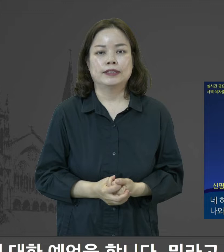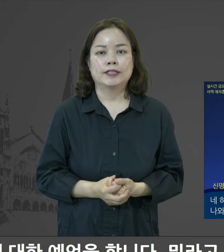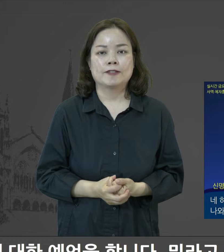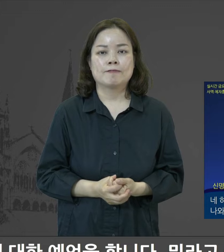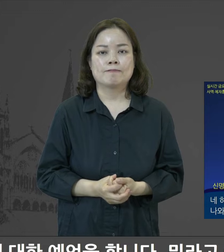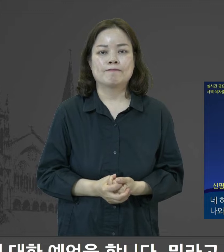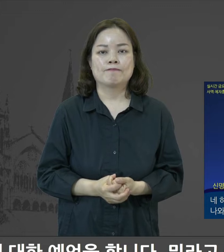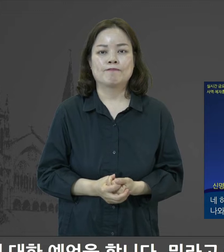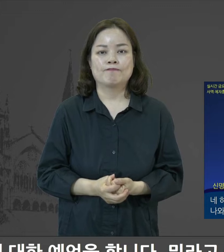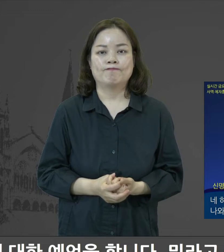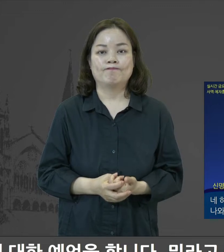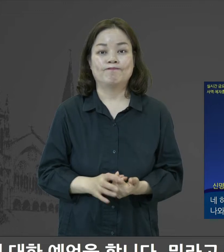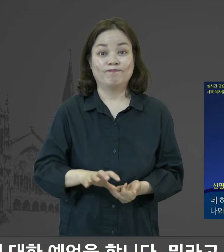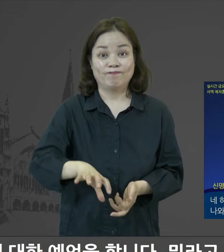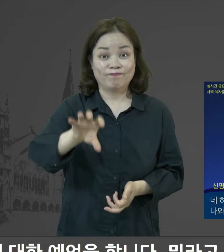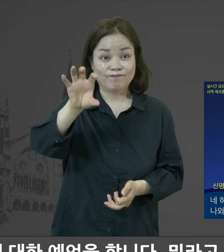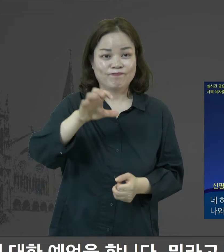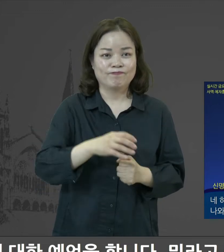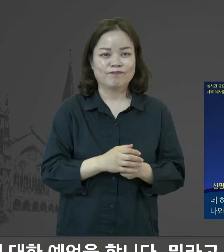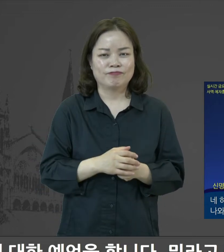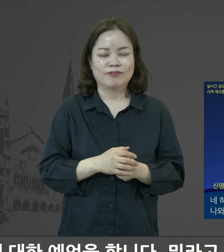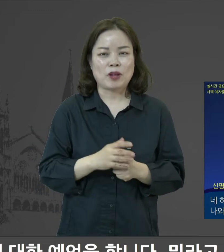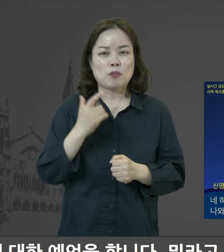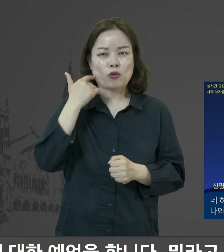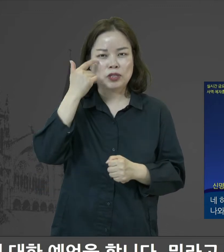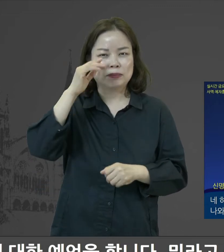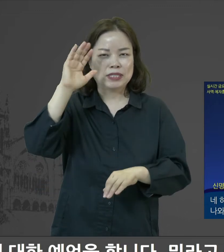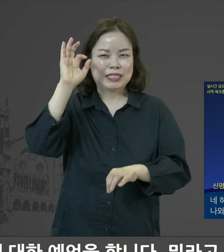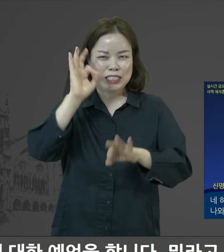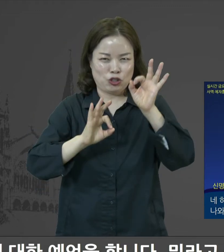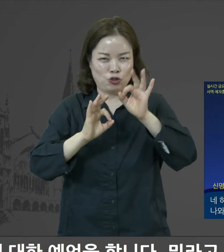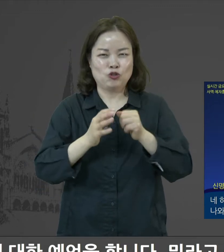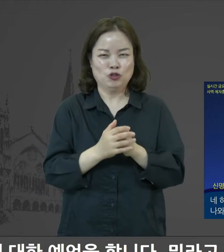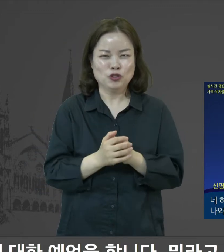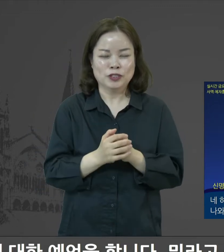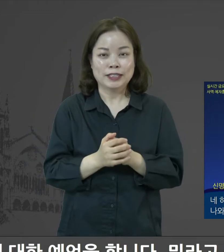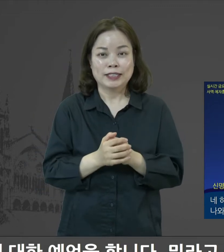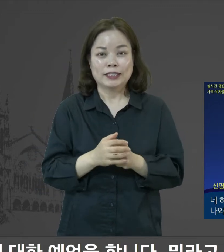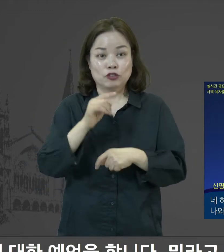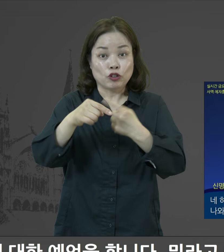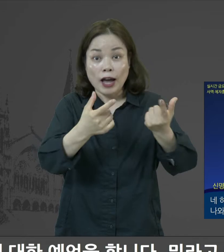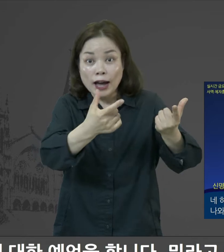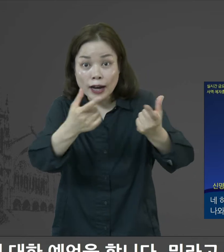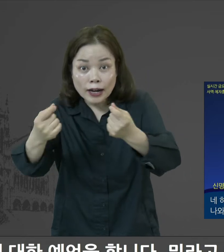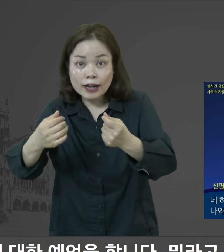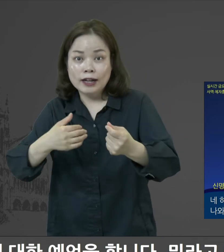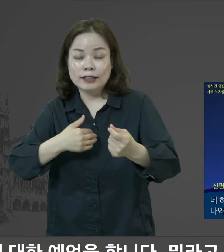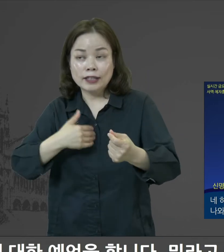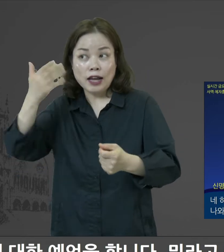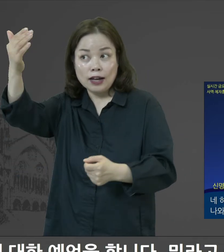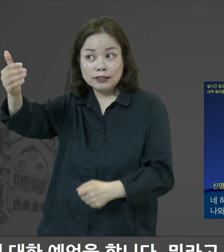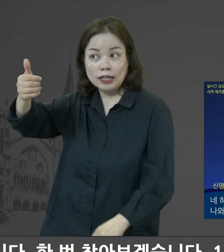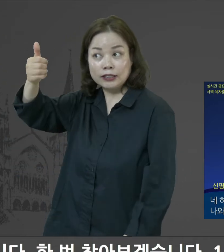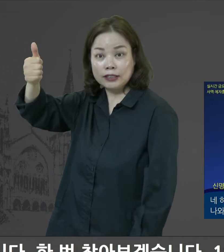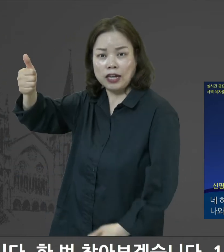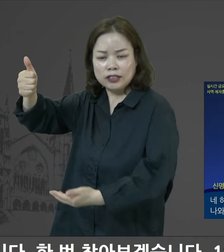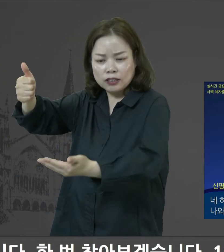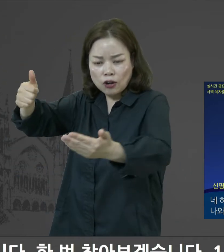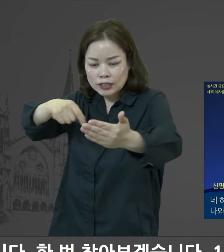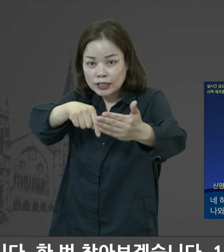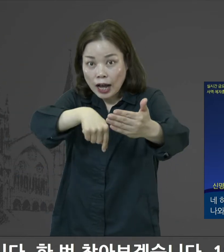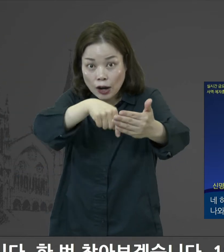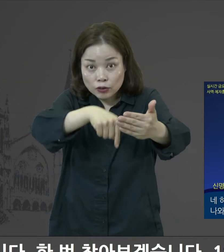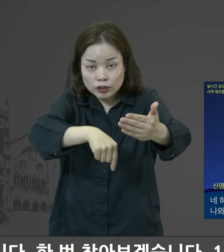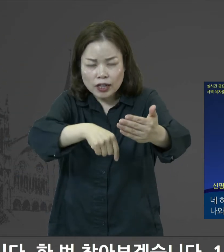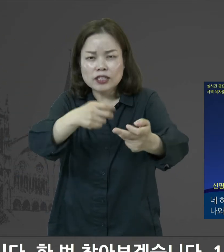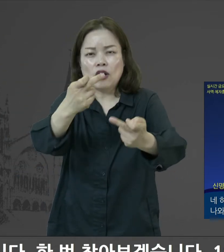같이 한번 나왔죠? 제가 아까 잘못 줘서 그런 것 같습니다. 같이 읽겠습니다. 내 하나님 여호와께서 너희 가운데